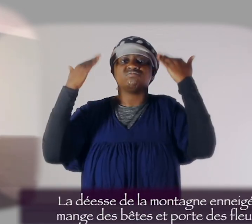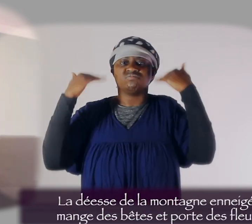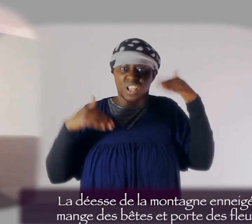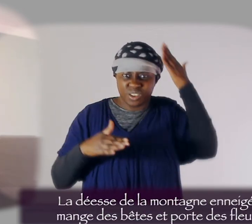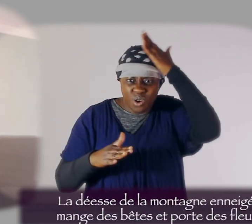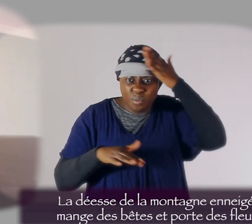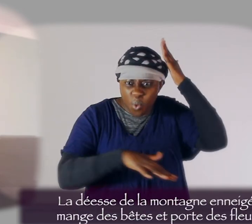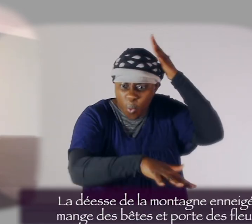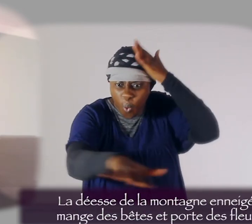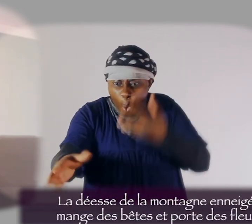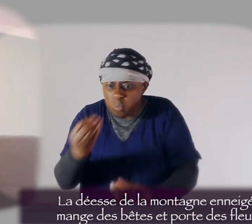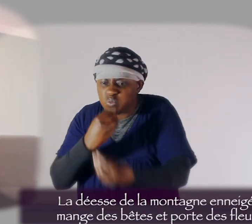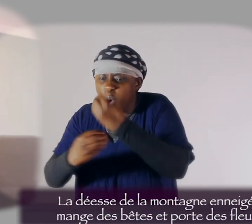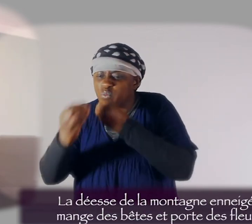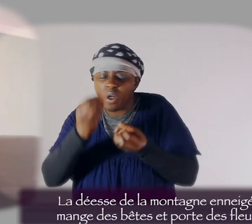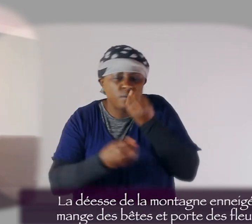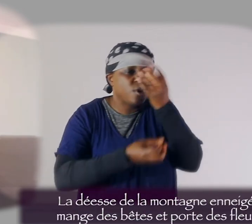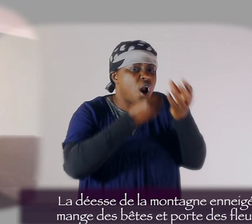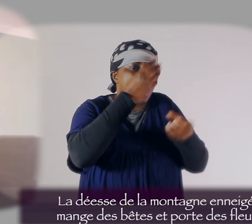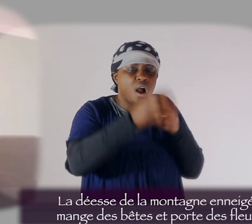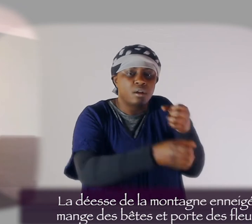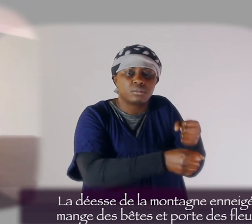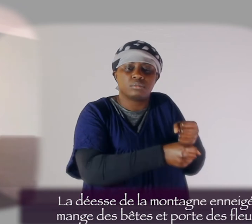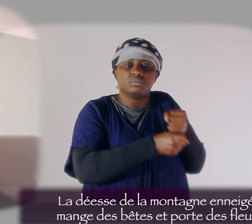的是野兽，穿的是鲜花。